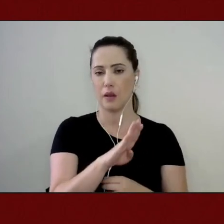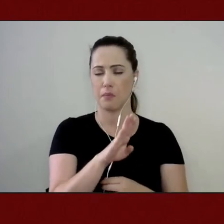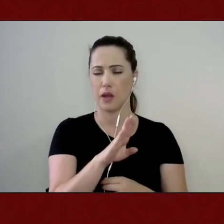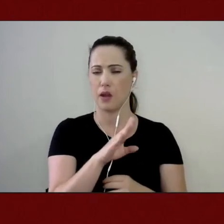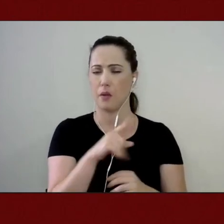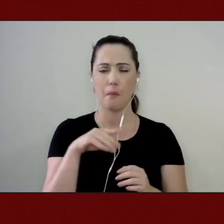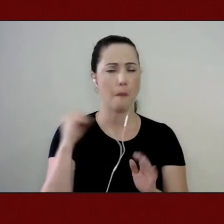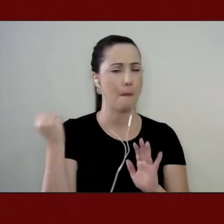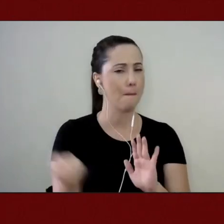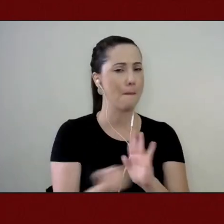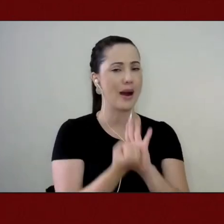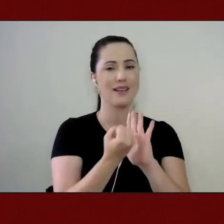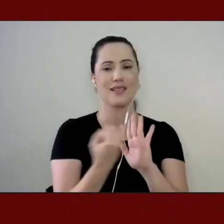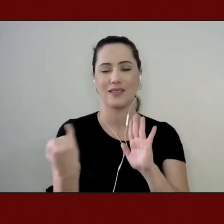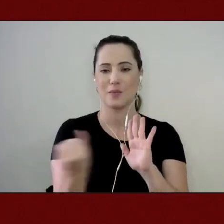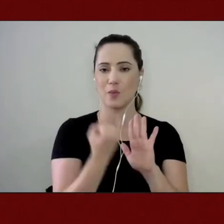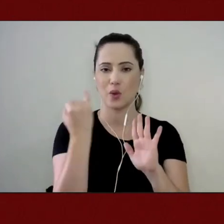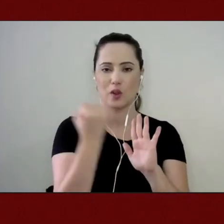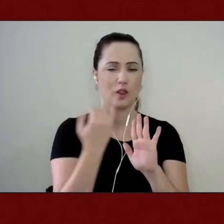momento